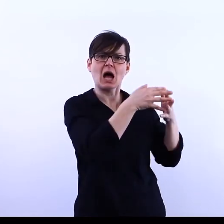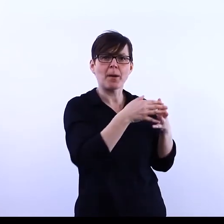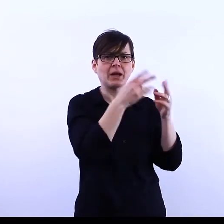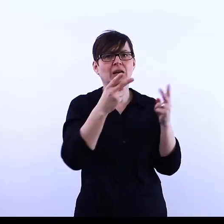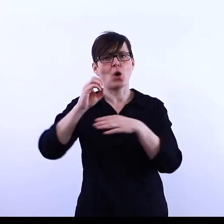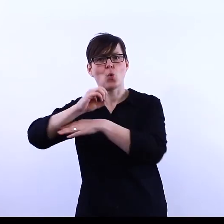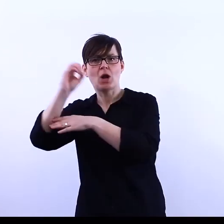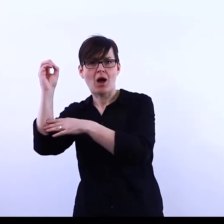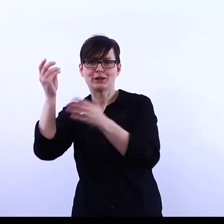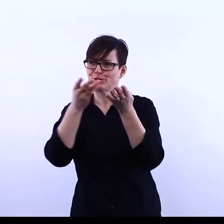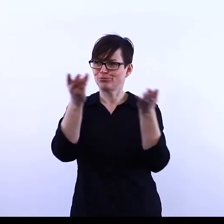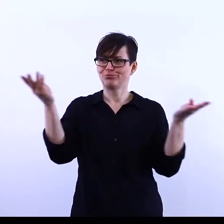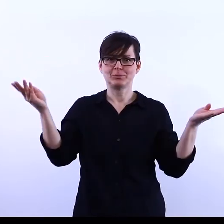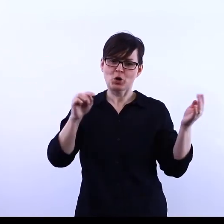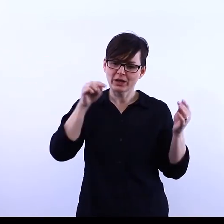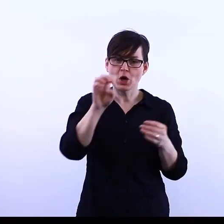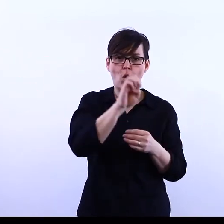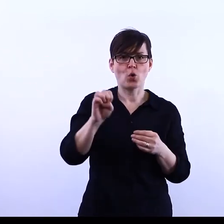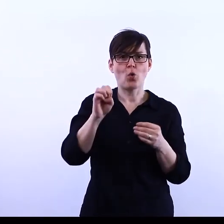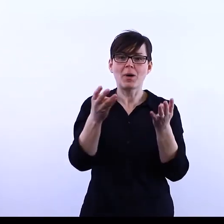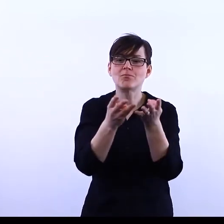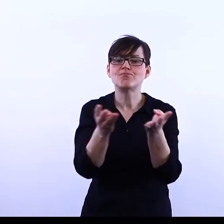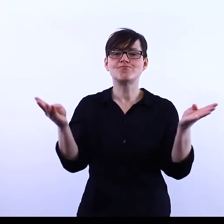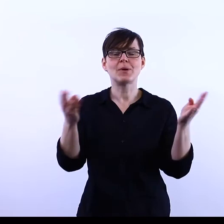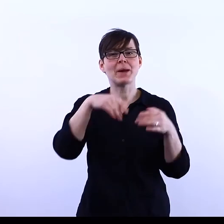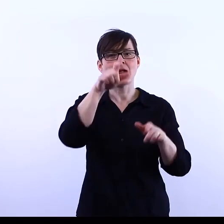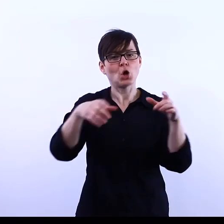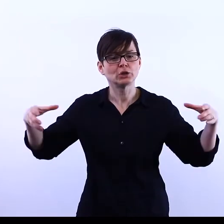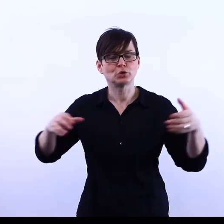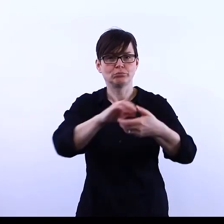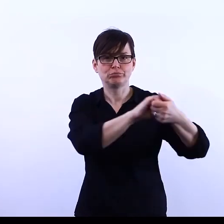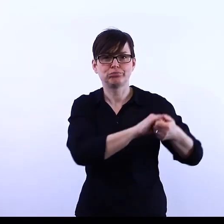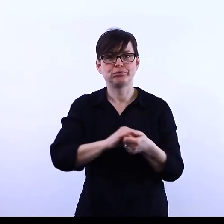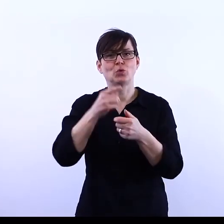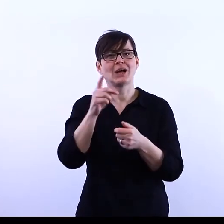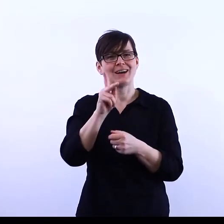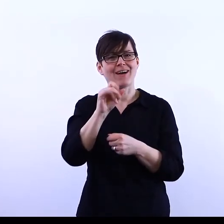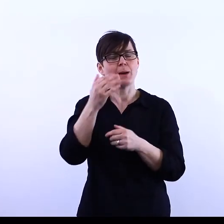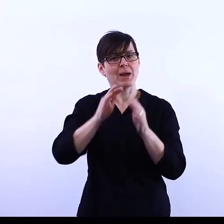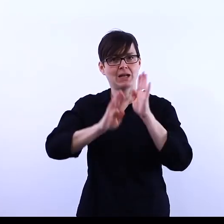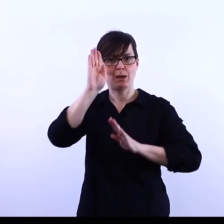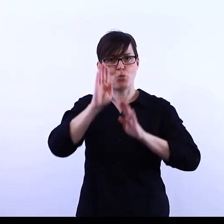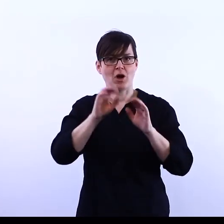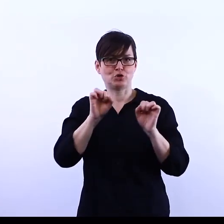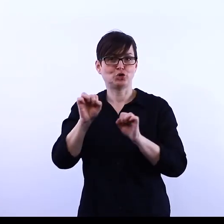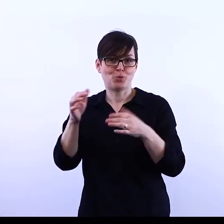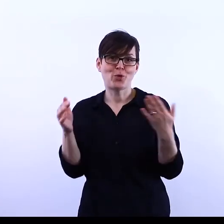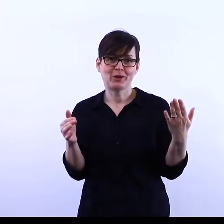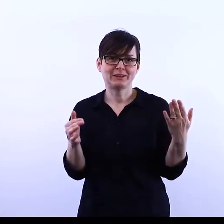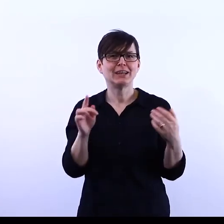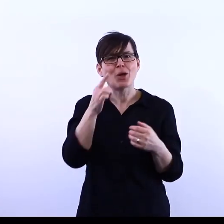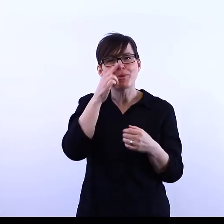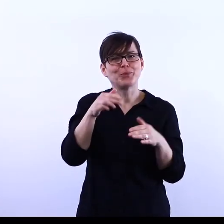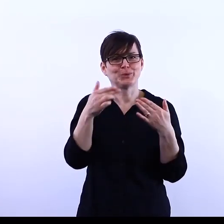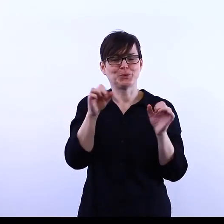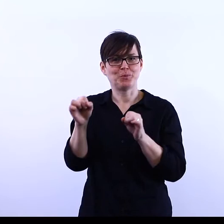wir eben einen breiteren Dialog und eine bessere Demokratisierung von künstlicher Intelligenz schaffen. Ich glaube, nur so ist eine positive